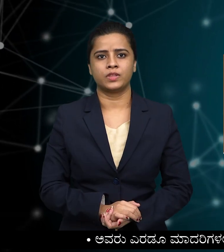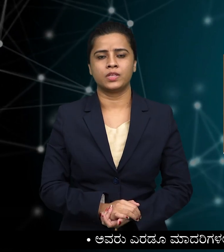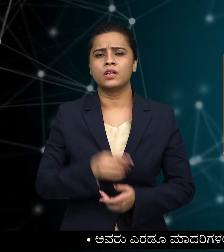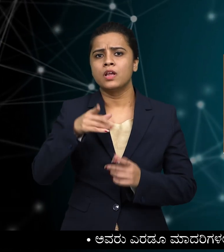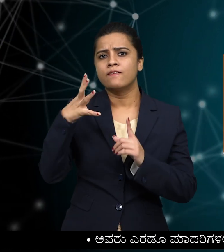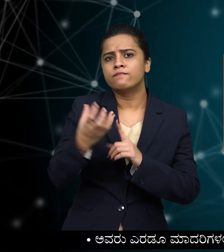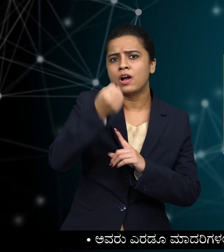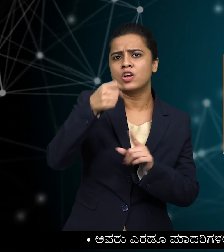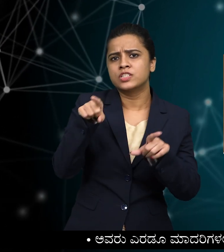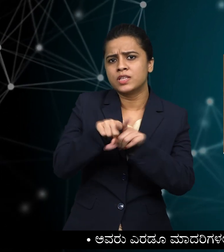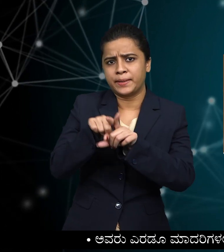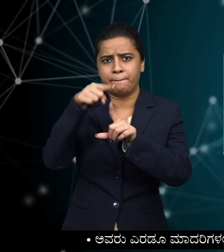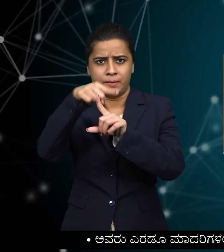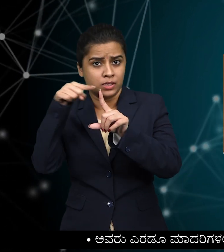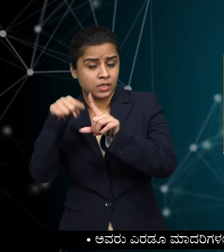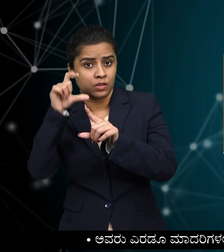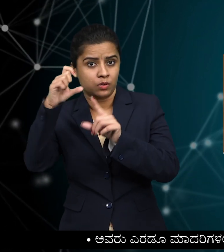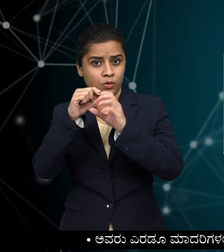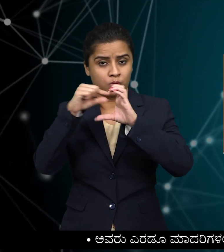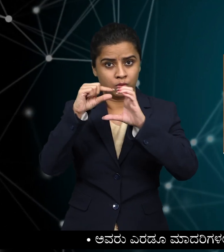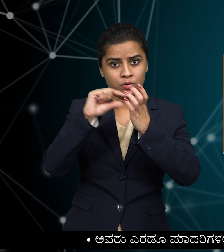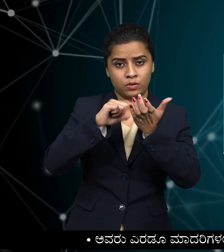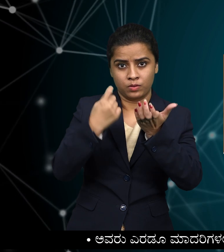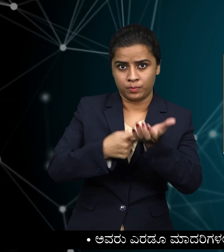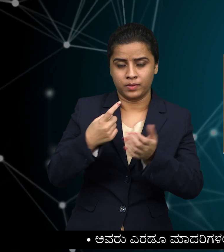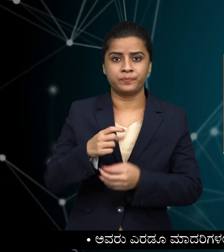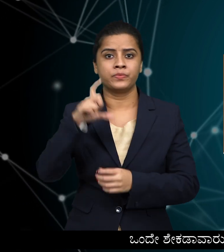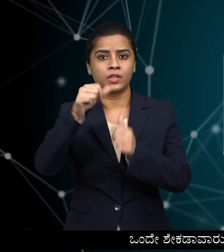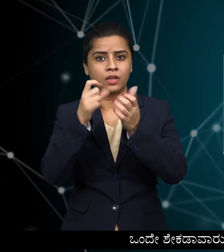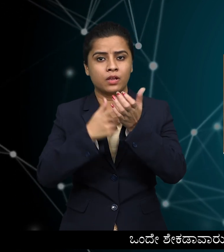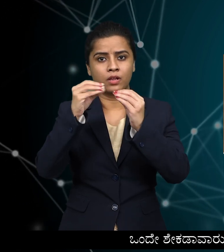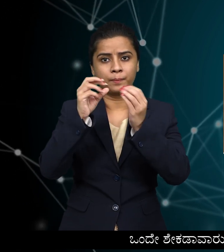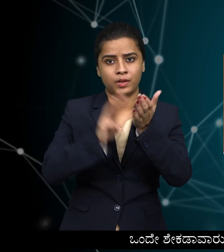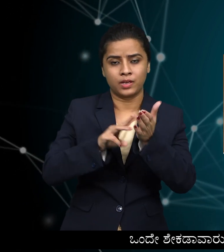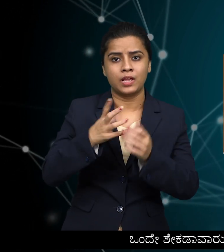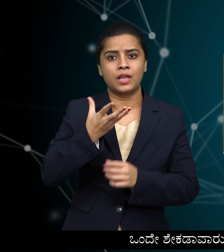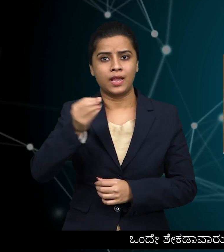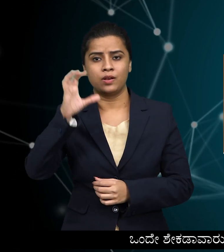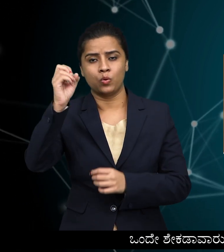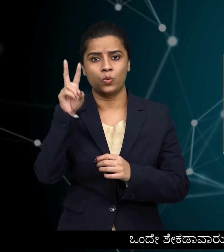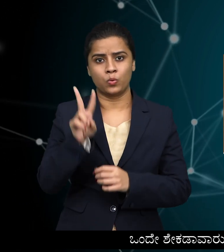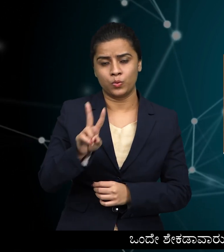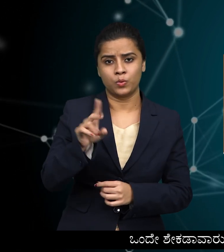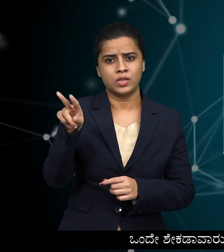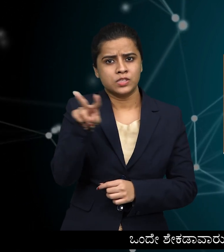ಅವರು 2 ಮಾದರಿಗಳಲ್ಲಿ ತಾಮ್ರ ಕಾರ್ಬನ್ ಮತ್ತು ಆಮ್ಲಜನಕದ ಒಂದೇ ಶೇಕಡಾವಾರು ಪ್ರಮಾಣವನ್ನು